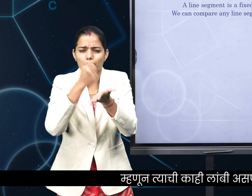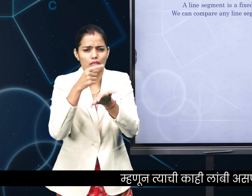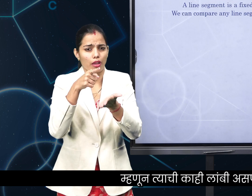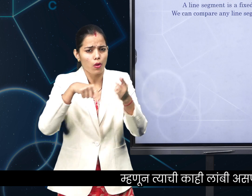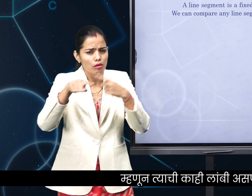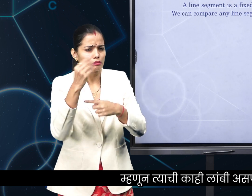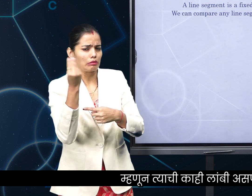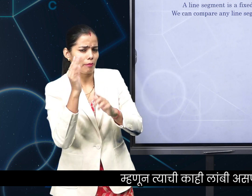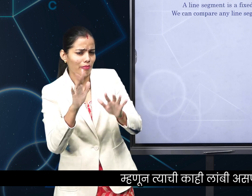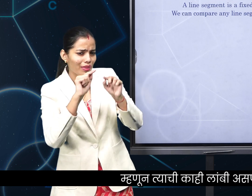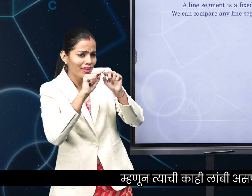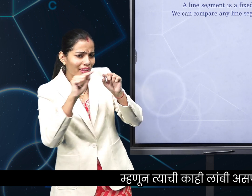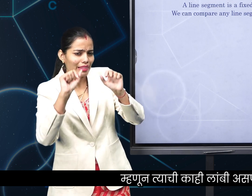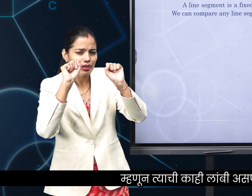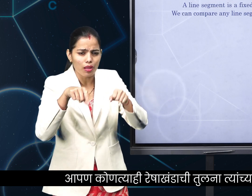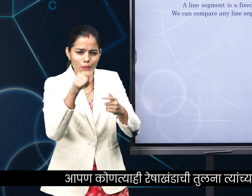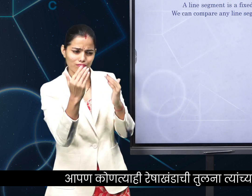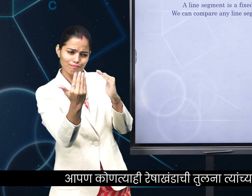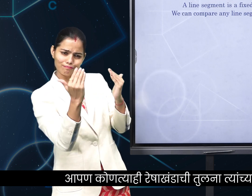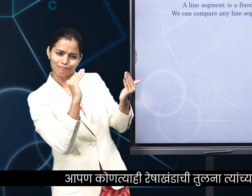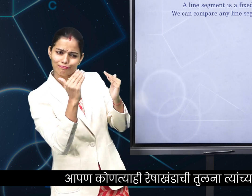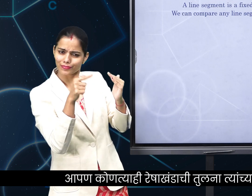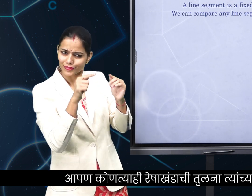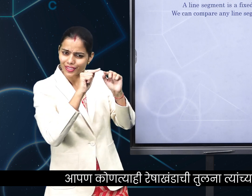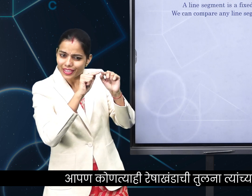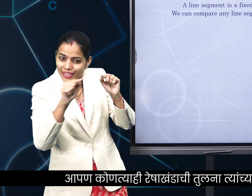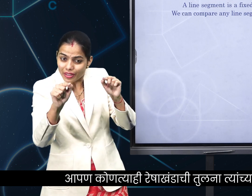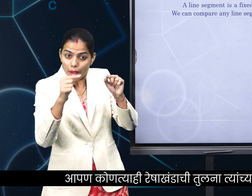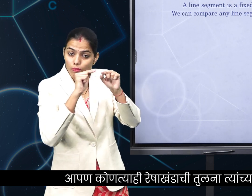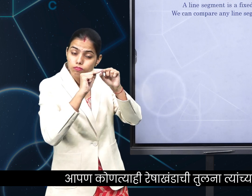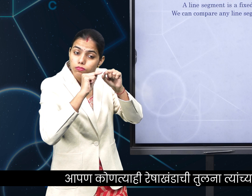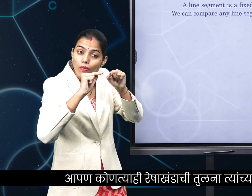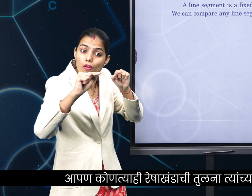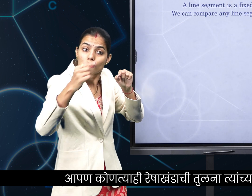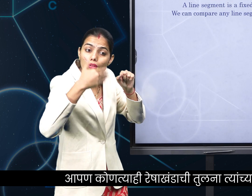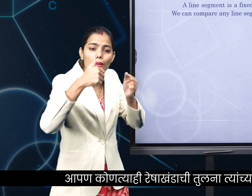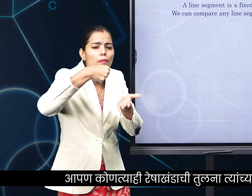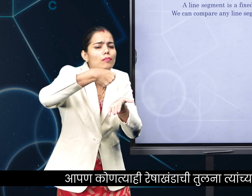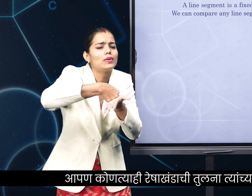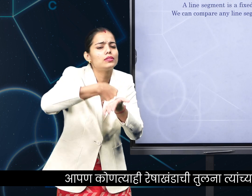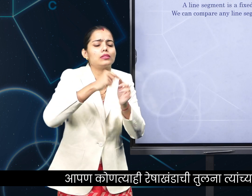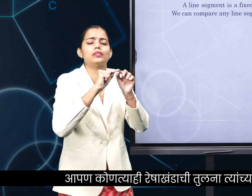लांबी असणे आवश्यक आहे. आपण कोणत्याही रेषाखंडाची तुलना त्यांच्या लांबीच्या आधारे करू